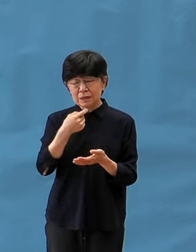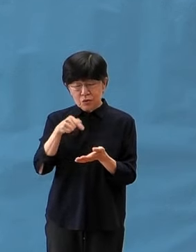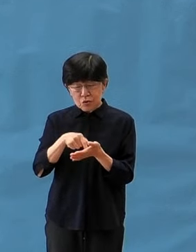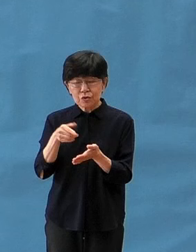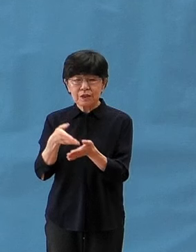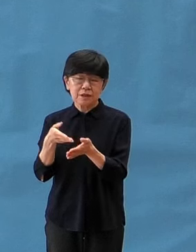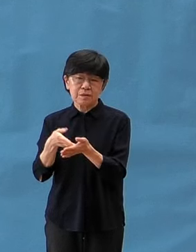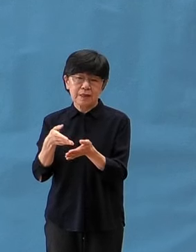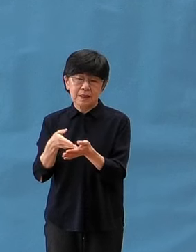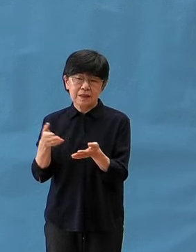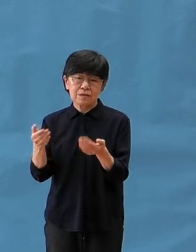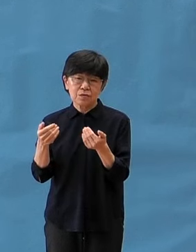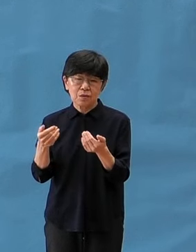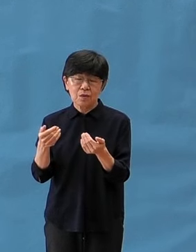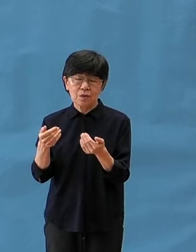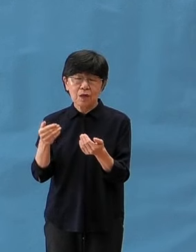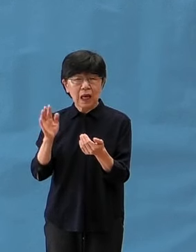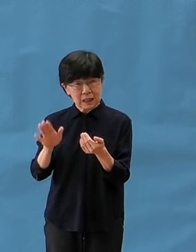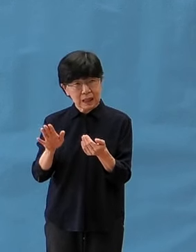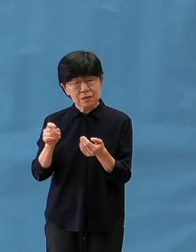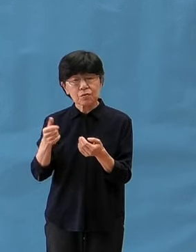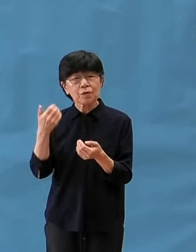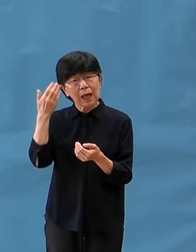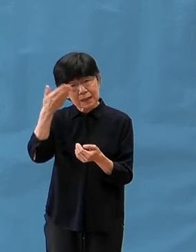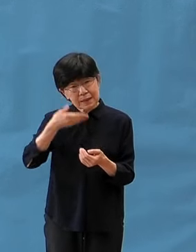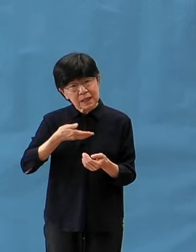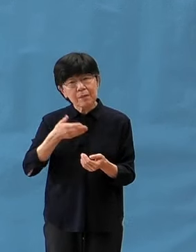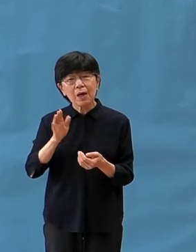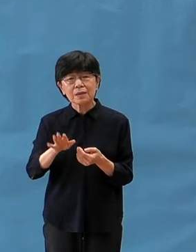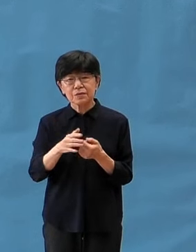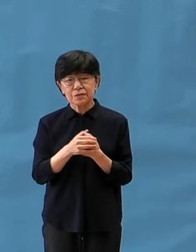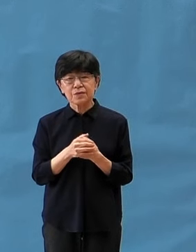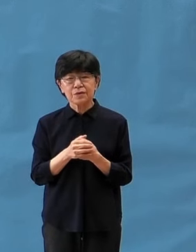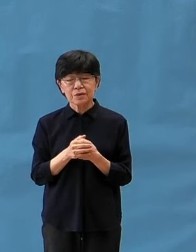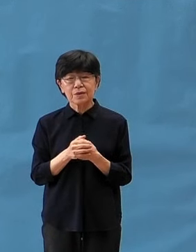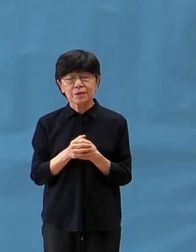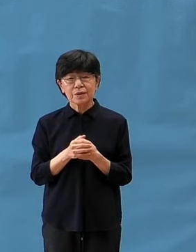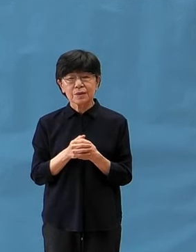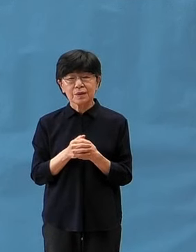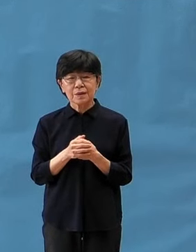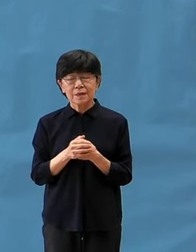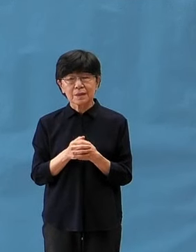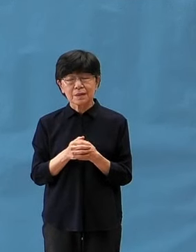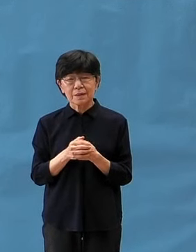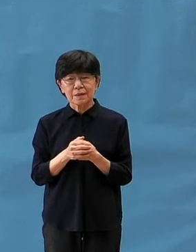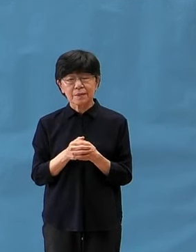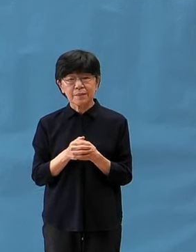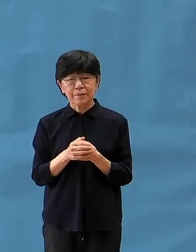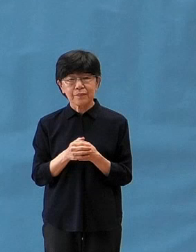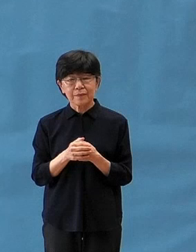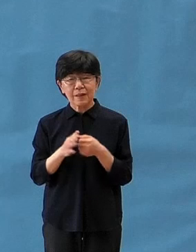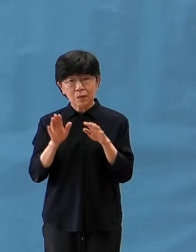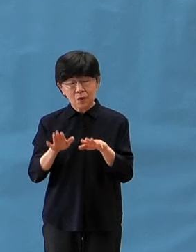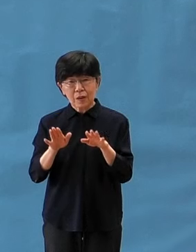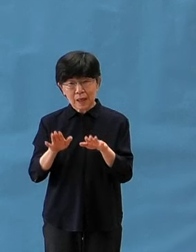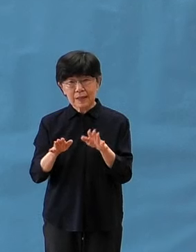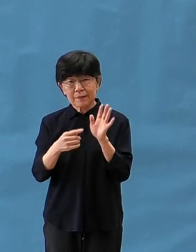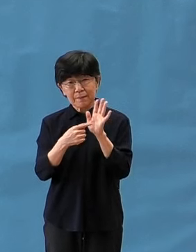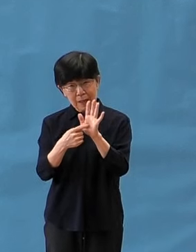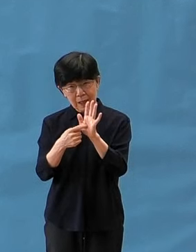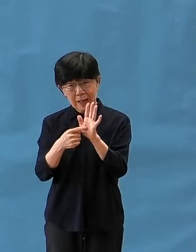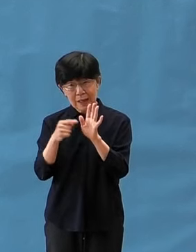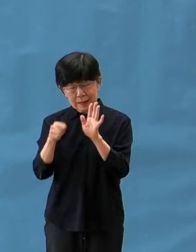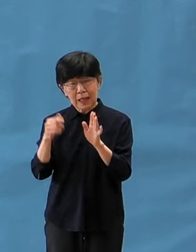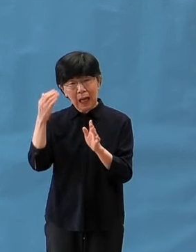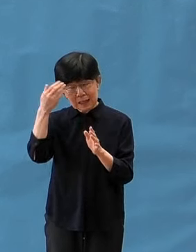たくさんありますんで、まあ、今回、前回の出演をまた反省すべきところを反省